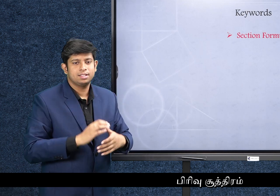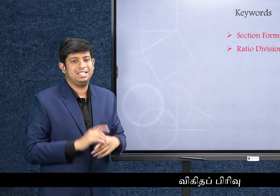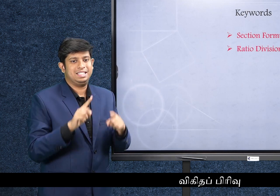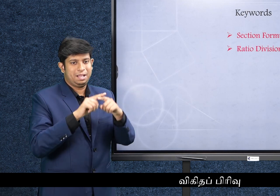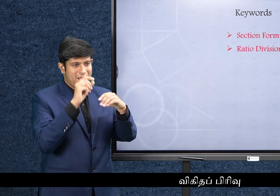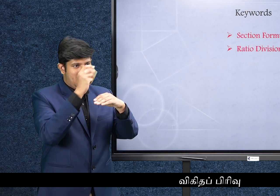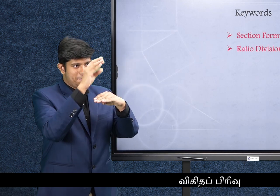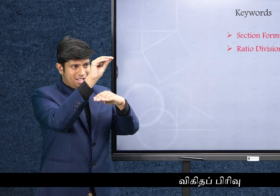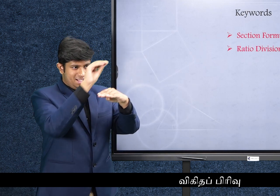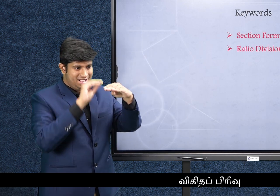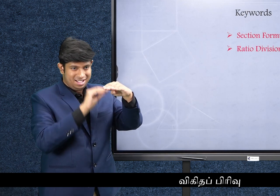விகித பிரிவு,